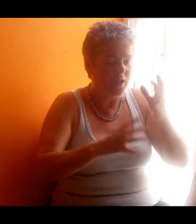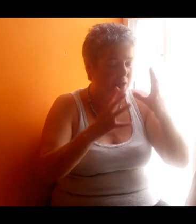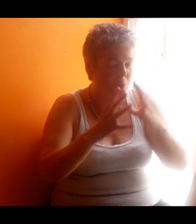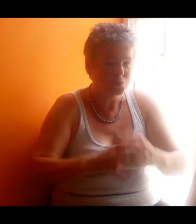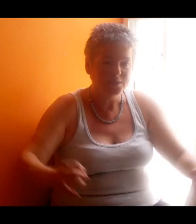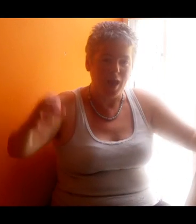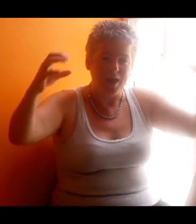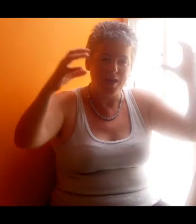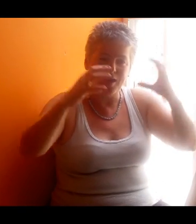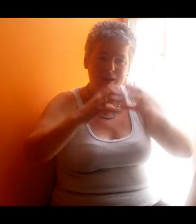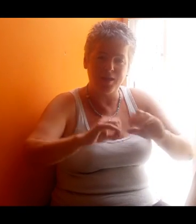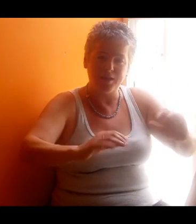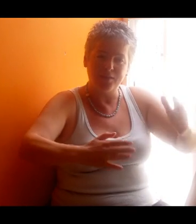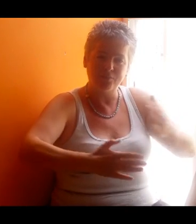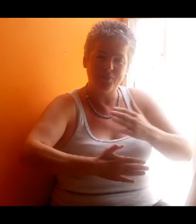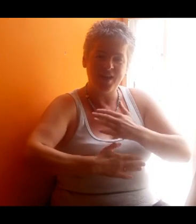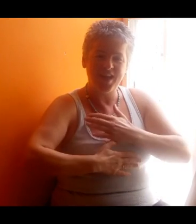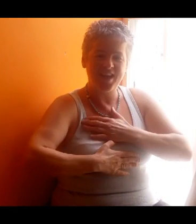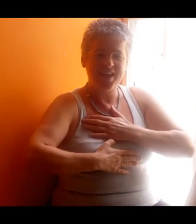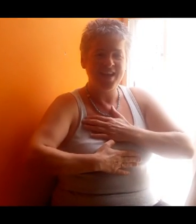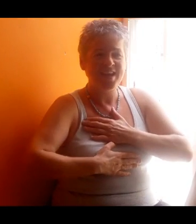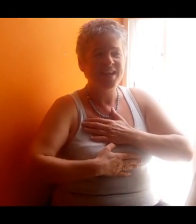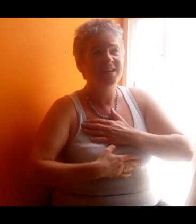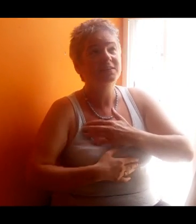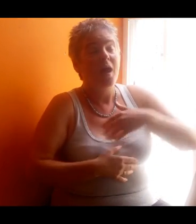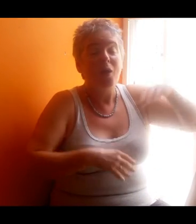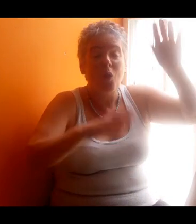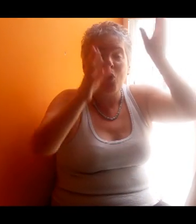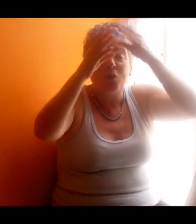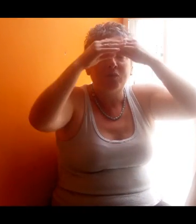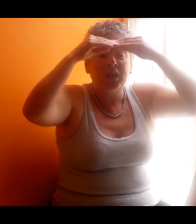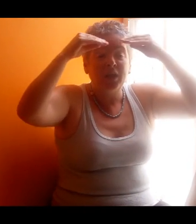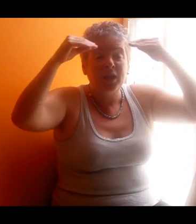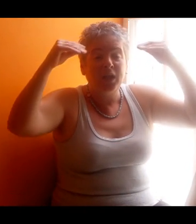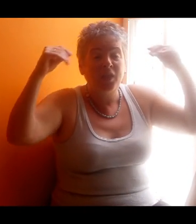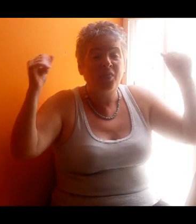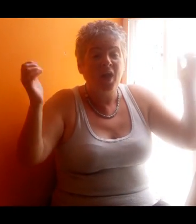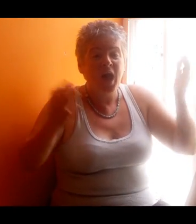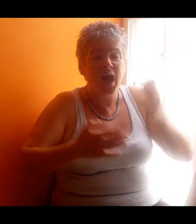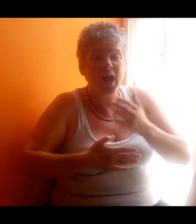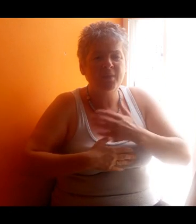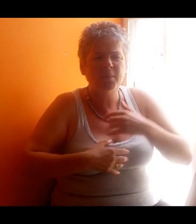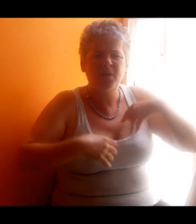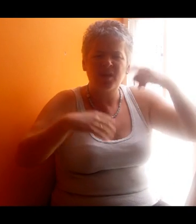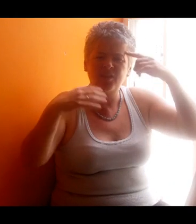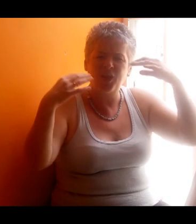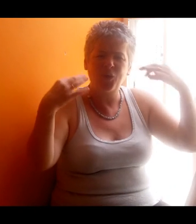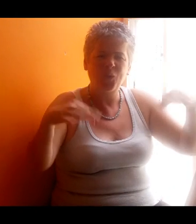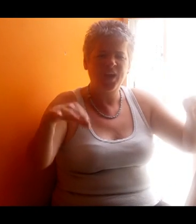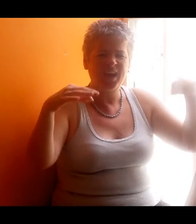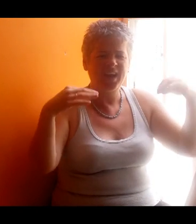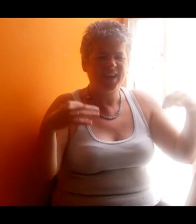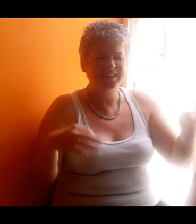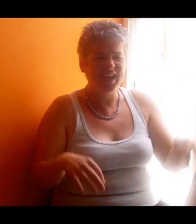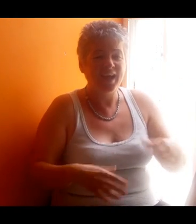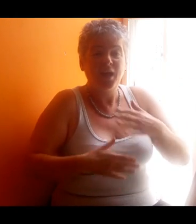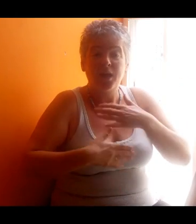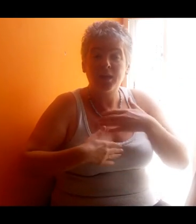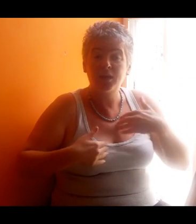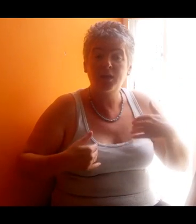mi madre! Del mundo se lo corran todo a una carta. ¡No es una caña! Ya te lo digo. ¡Oh, mi madre! Últimos enfrentamientos.